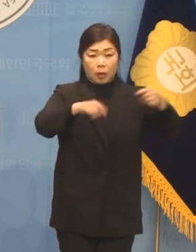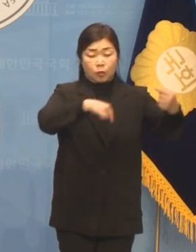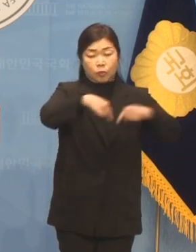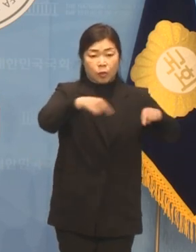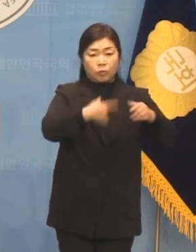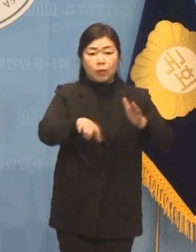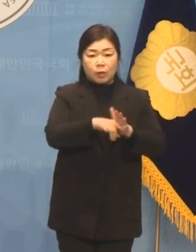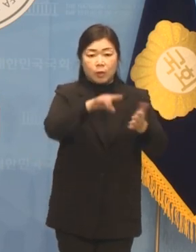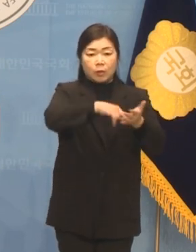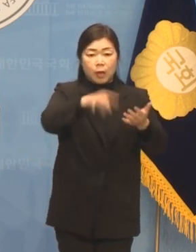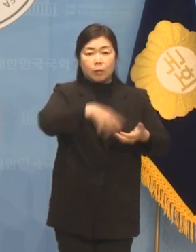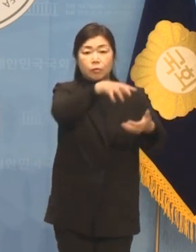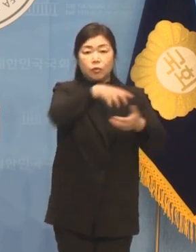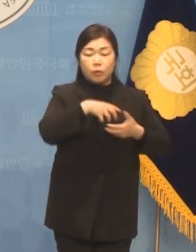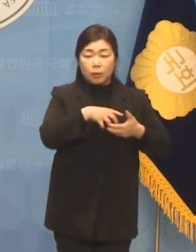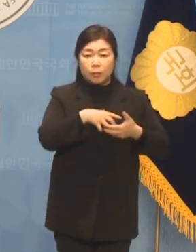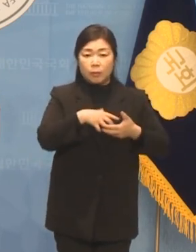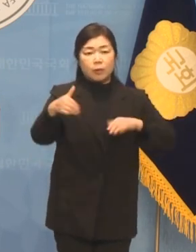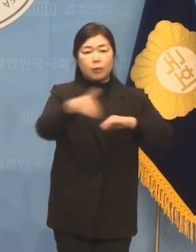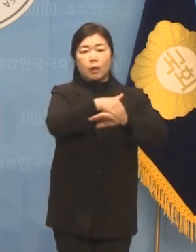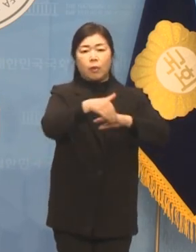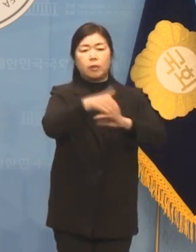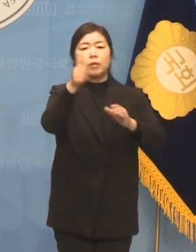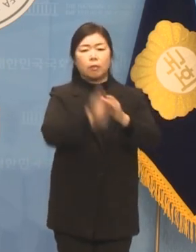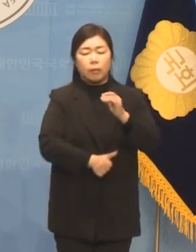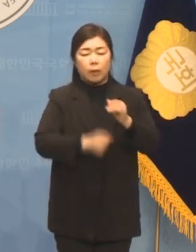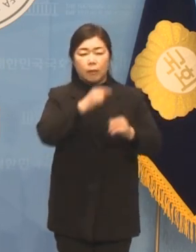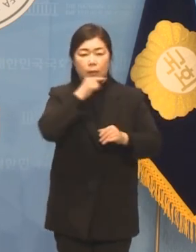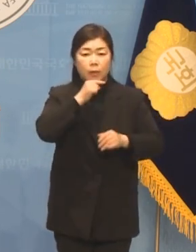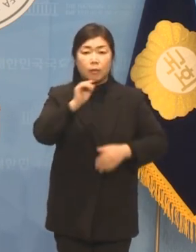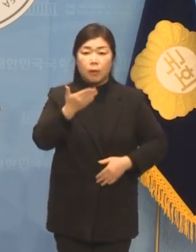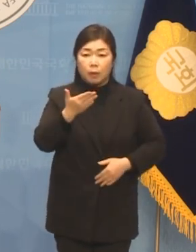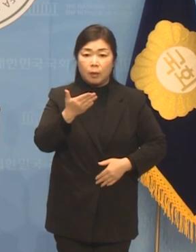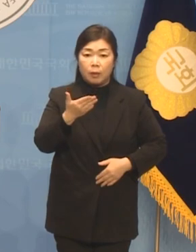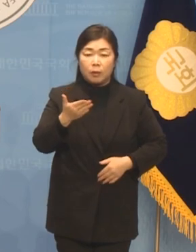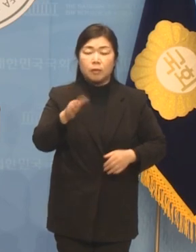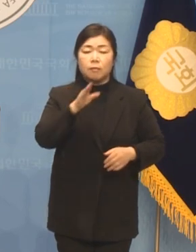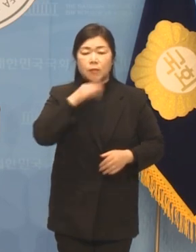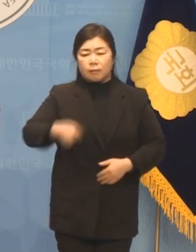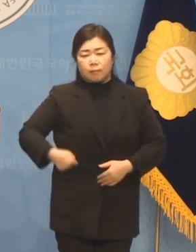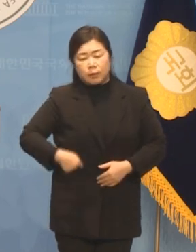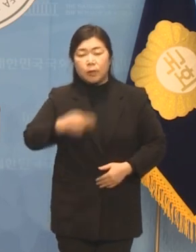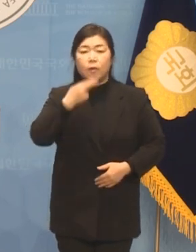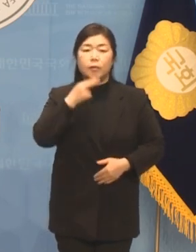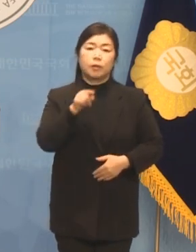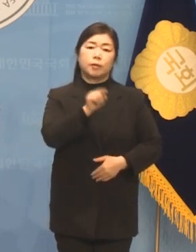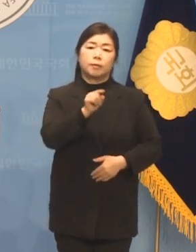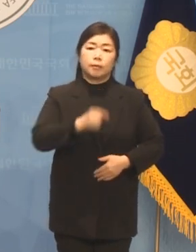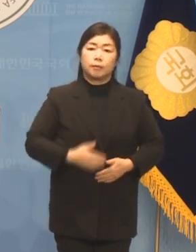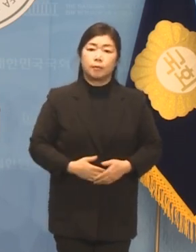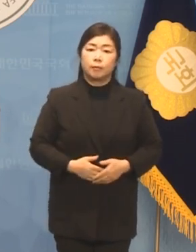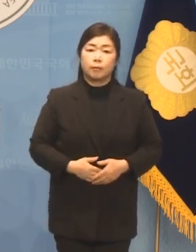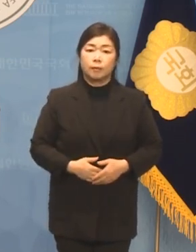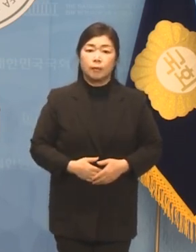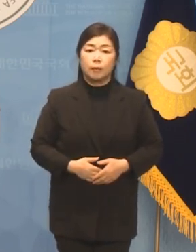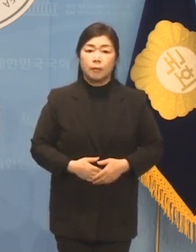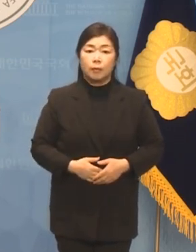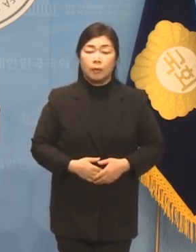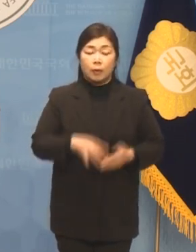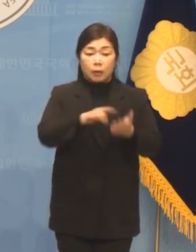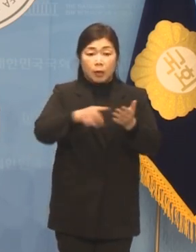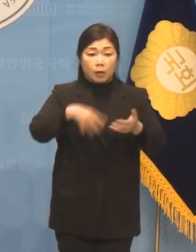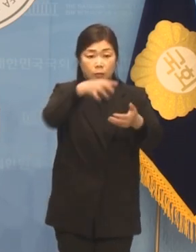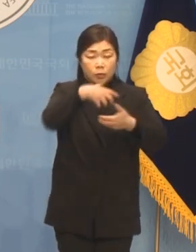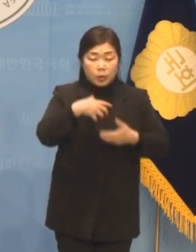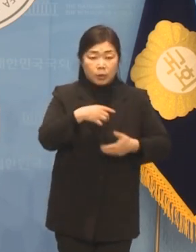펑크 양심 펑크 정권입니다 역대급 세수 펑크를 만들어놓고 도망간 추경호